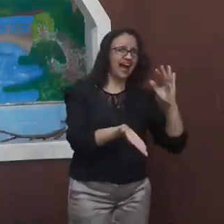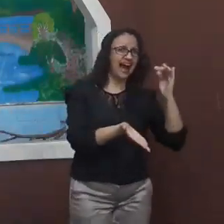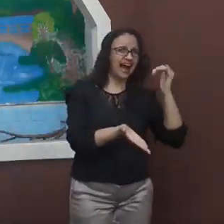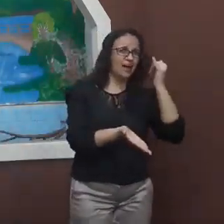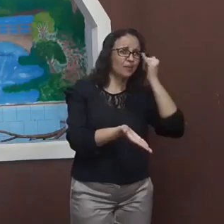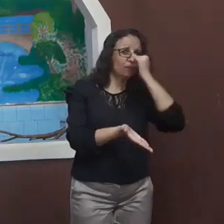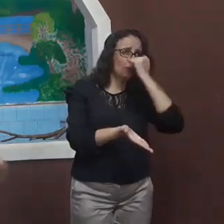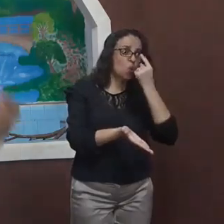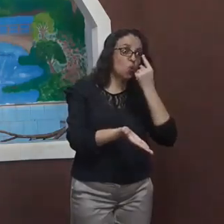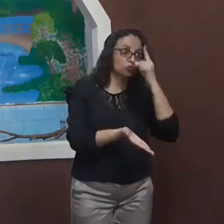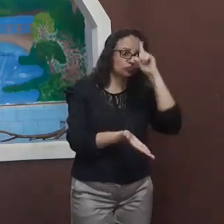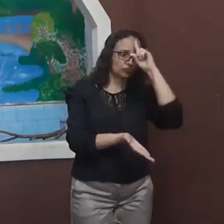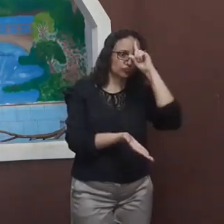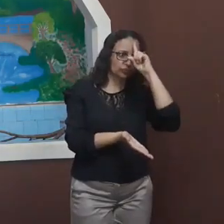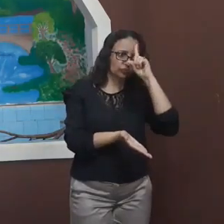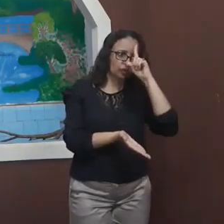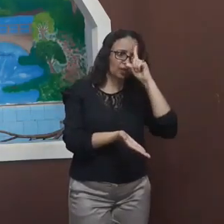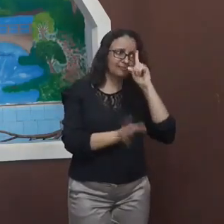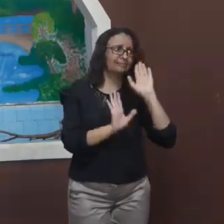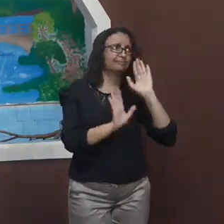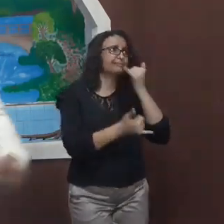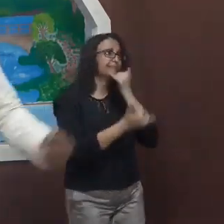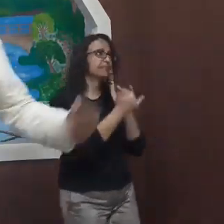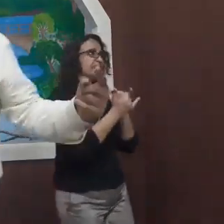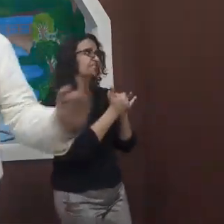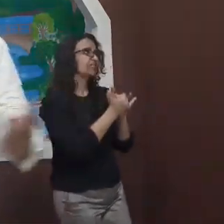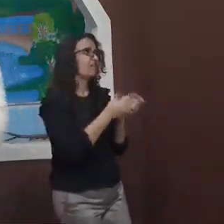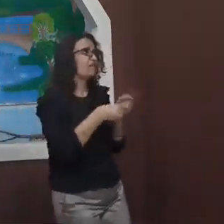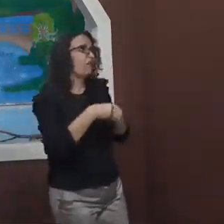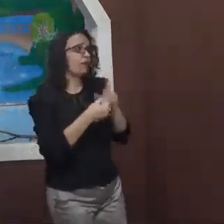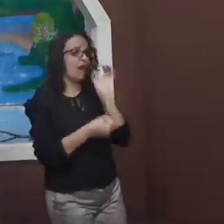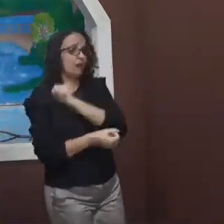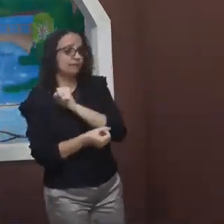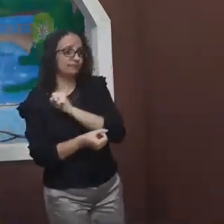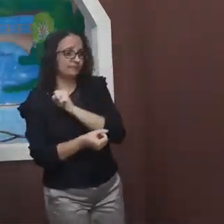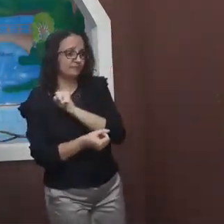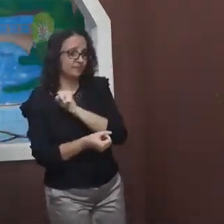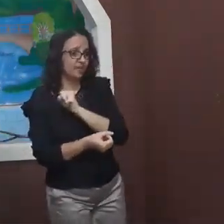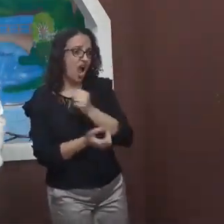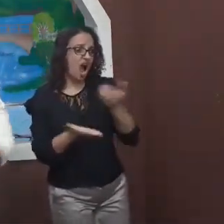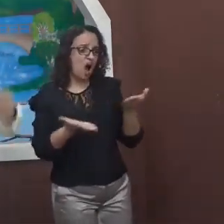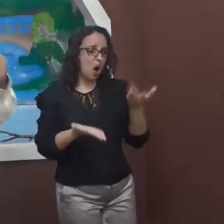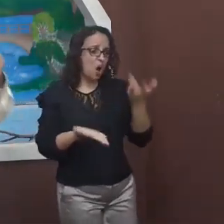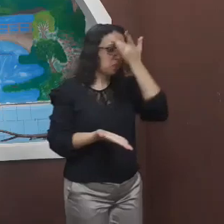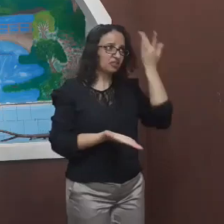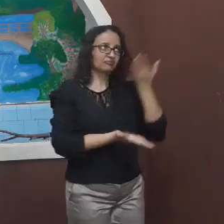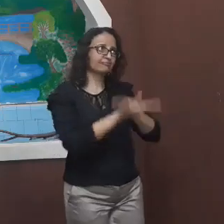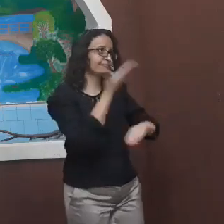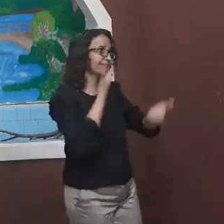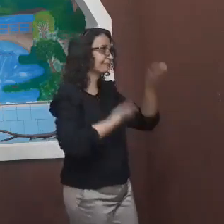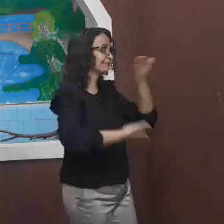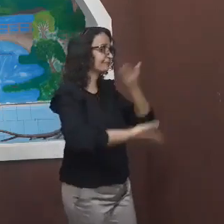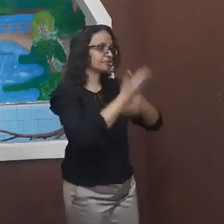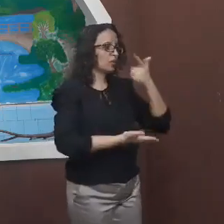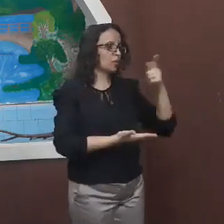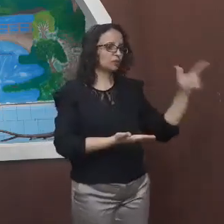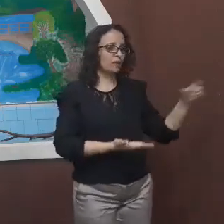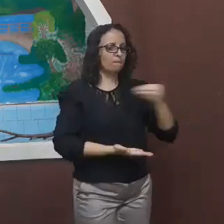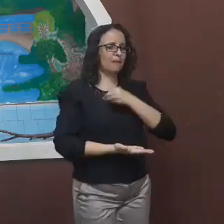não serve a Deus, não tem uma profundidade com Deus, o pecado é uma rotina. E aí, após ter